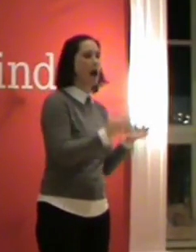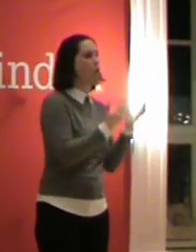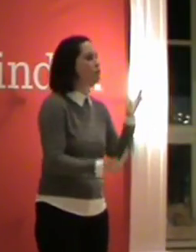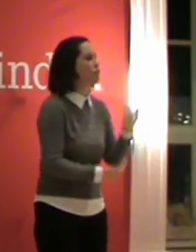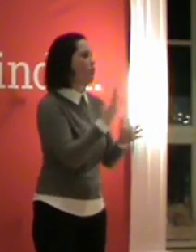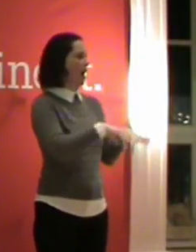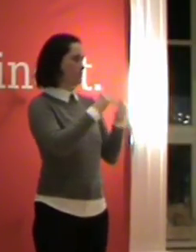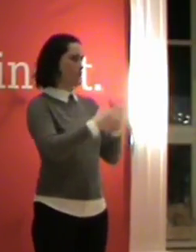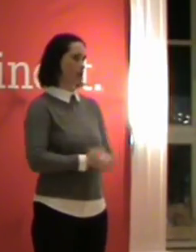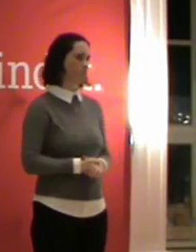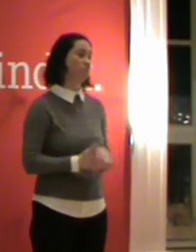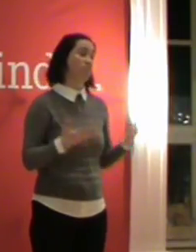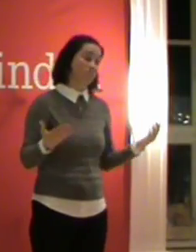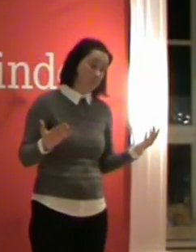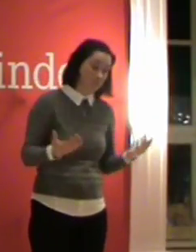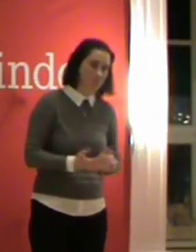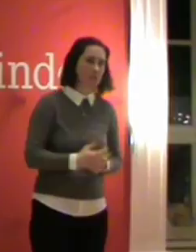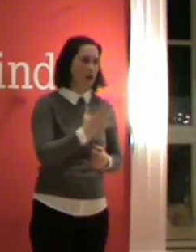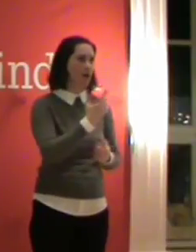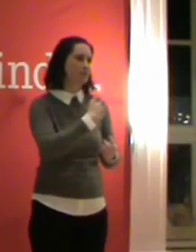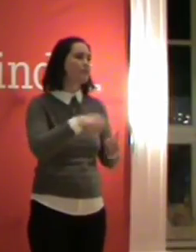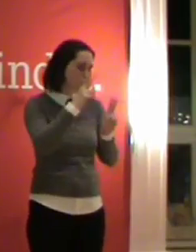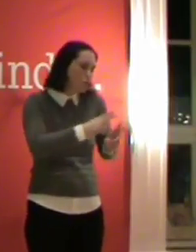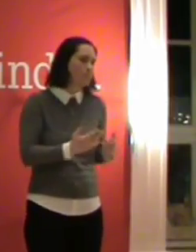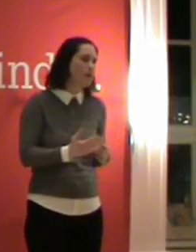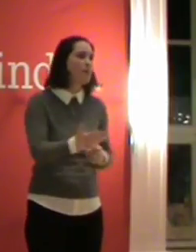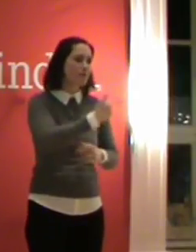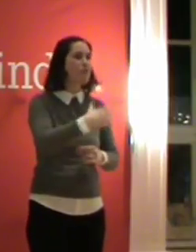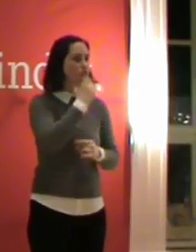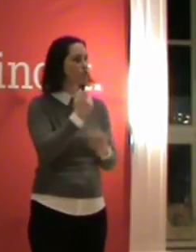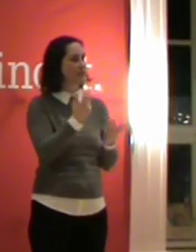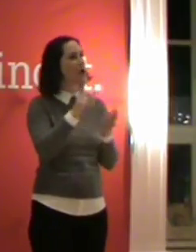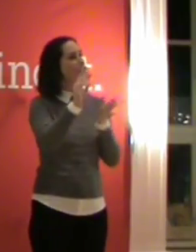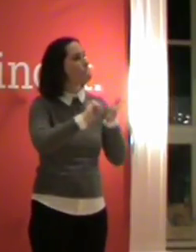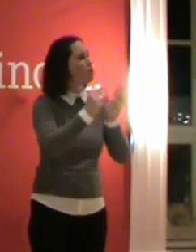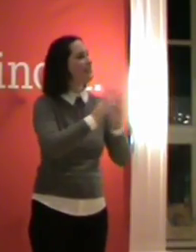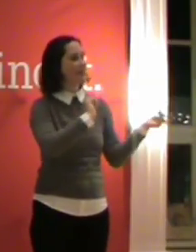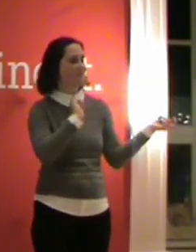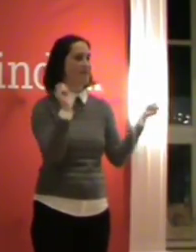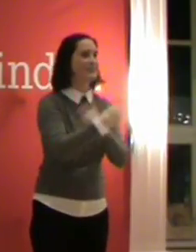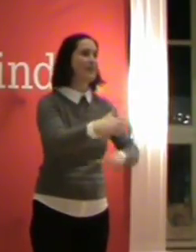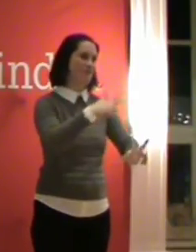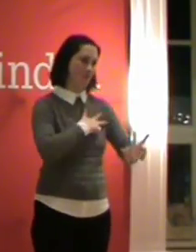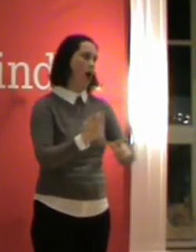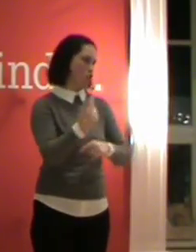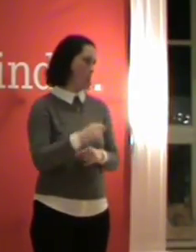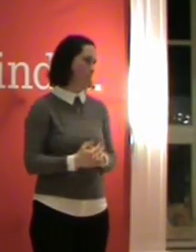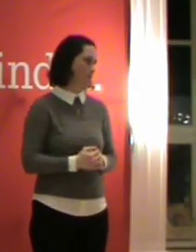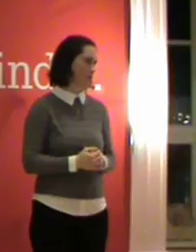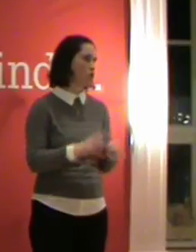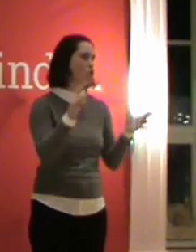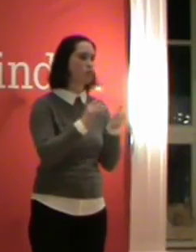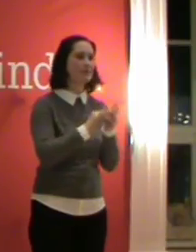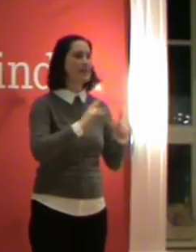ich wünsche mir, dass wir in diesem Jahr wirklich einen Wechsel in der Politik hinbekommen und zwar aus den Gründen des